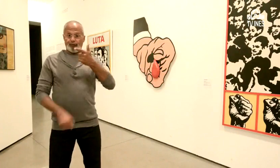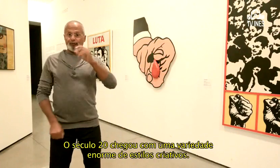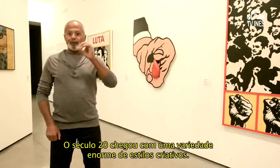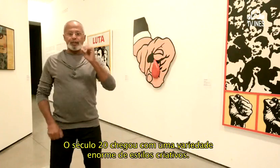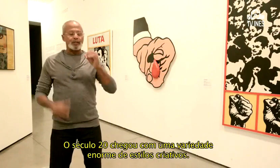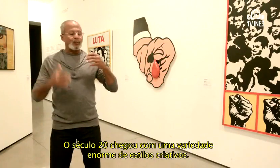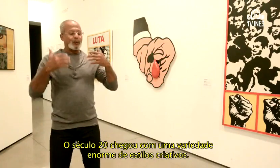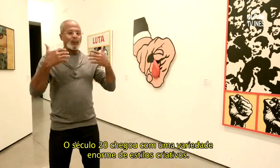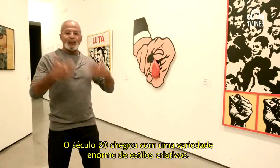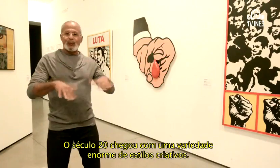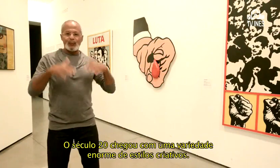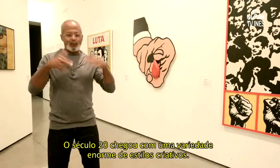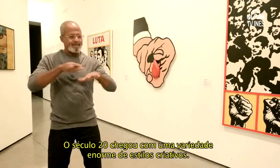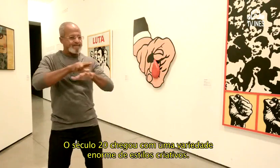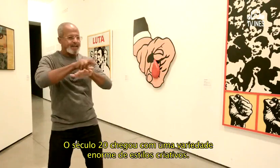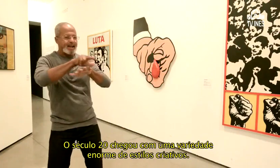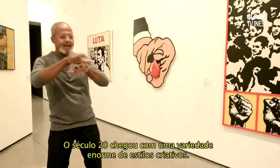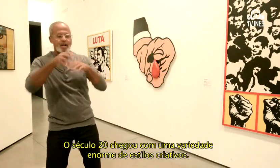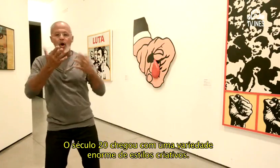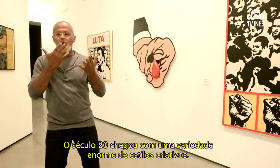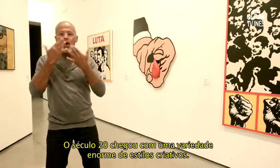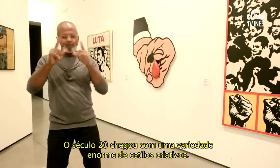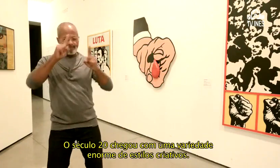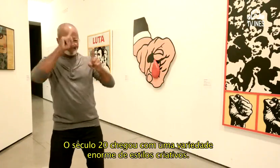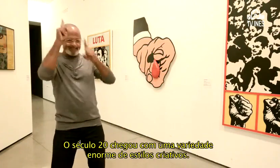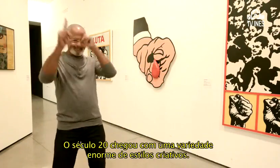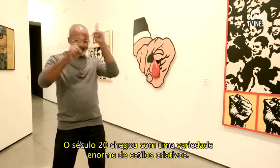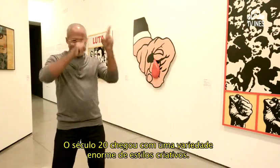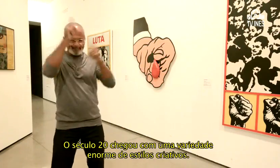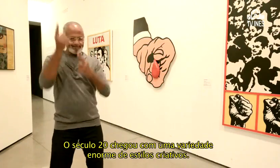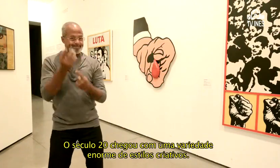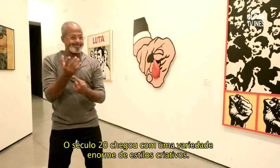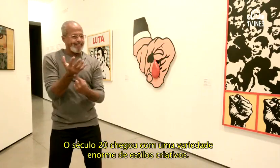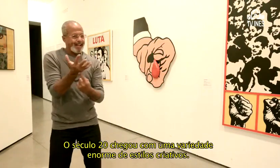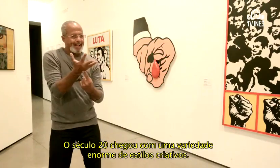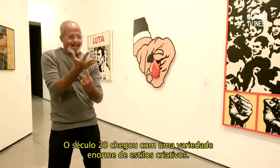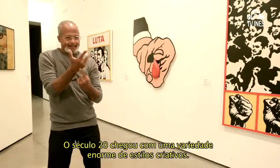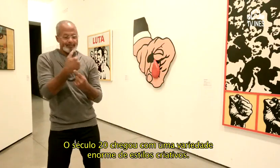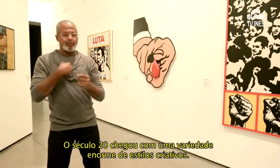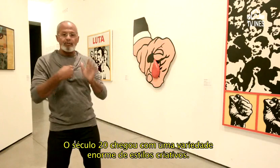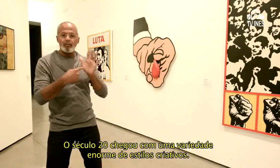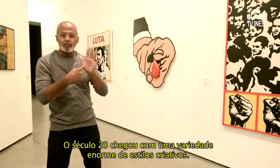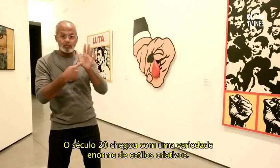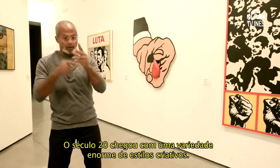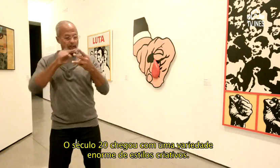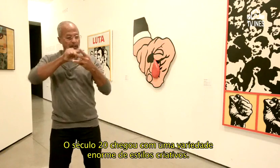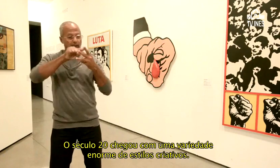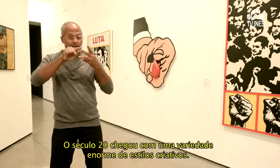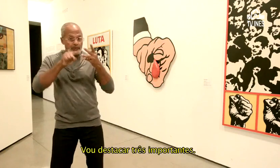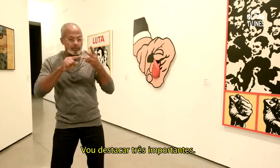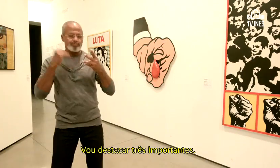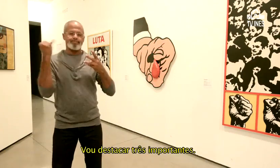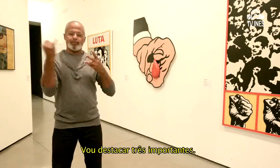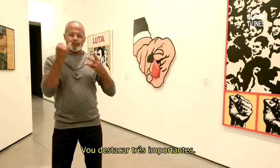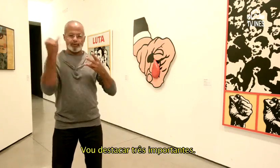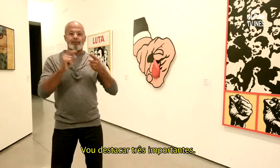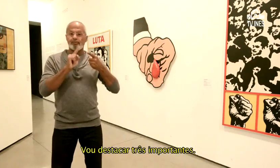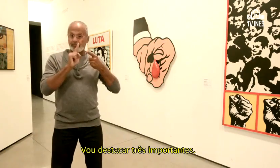O século XX chegou com uma variedade enorme de estilos criativos. Vou destacar três